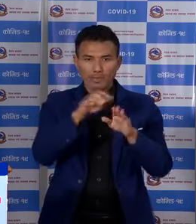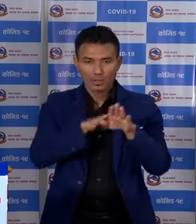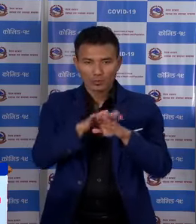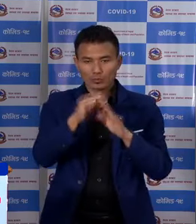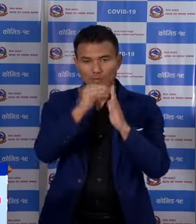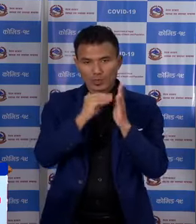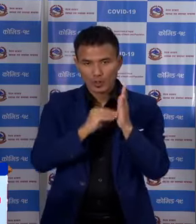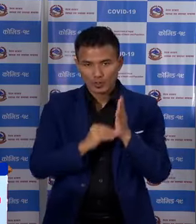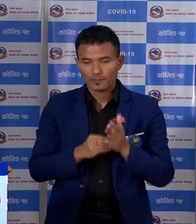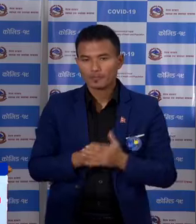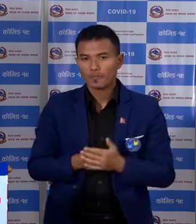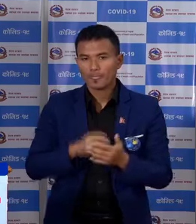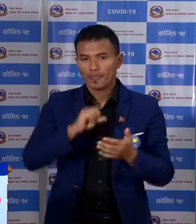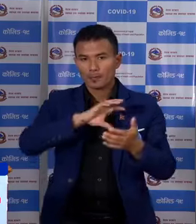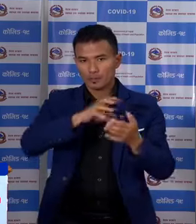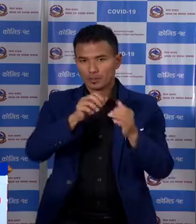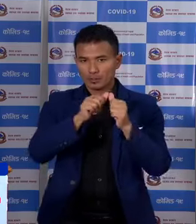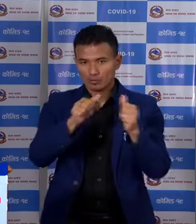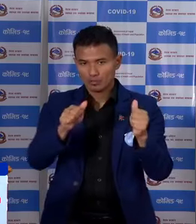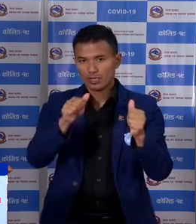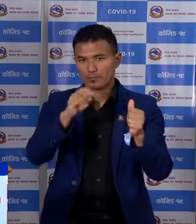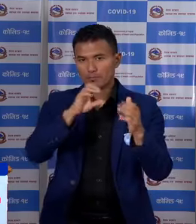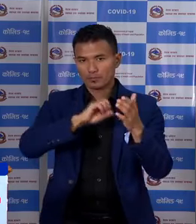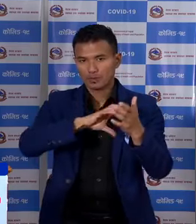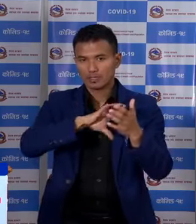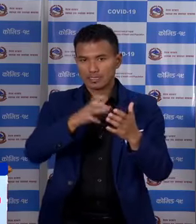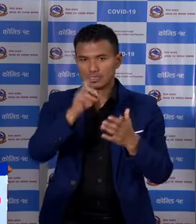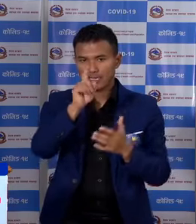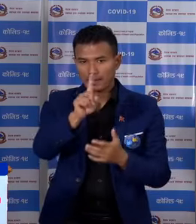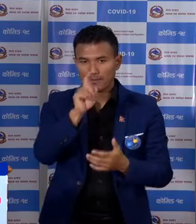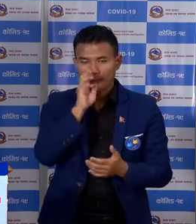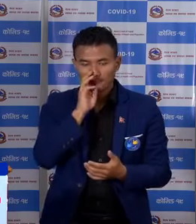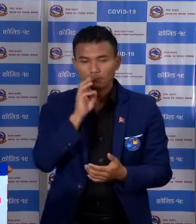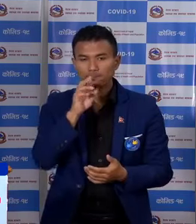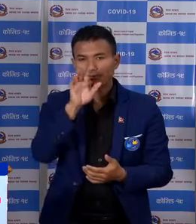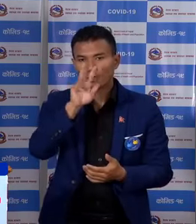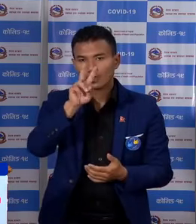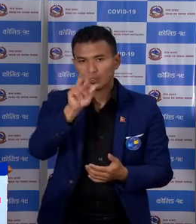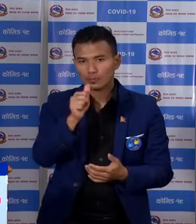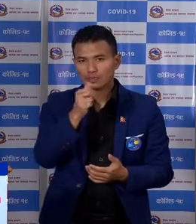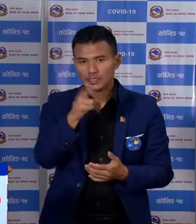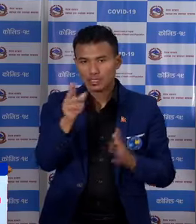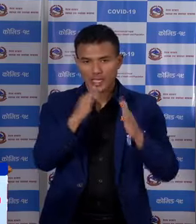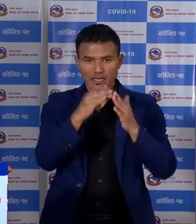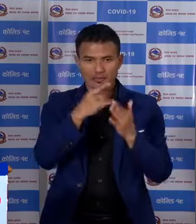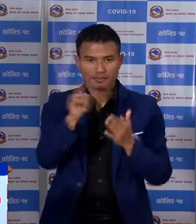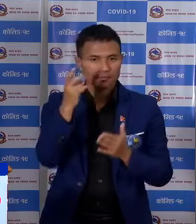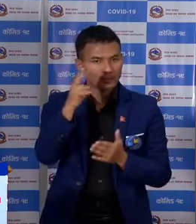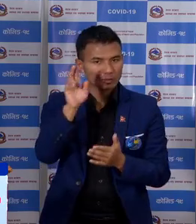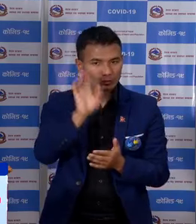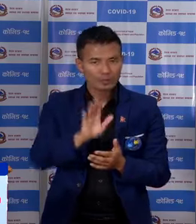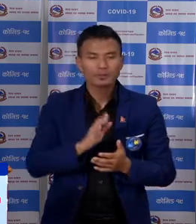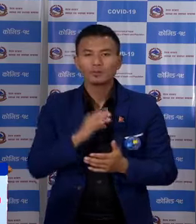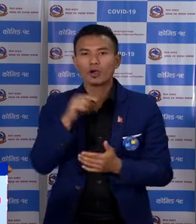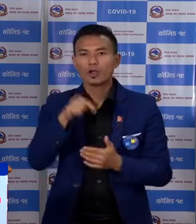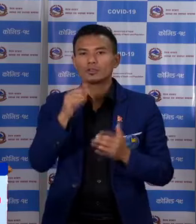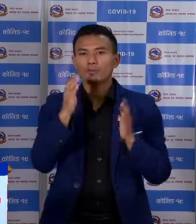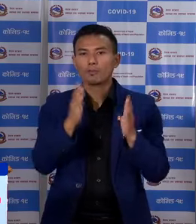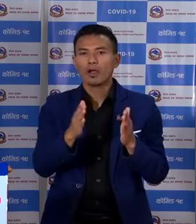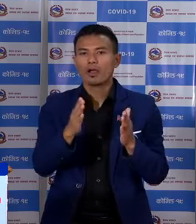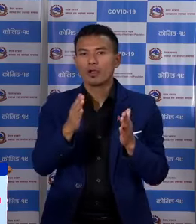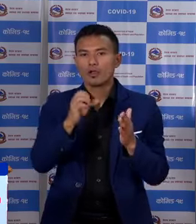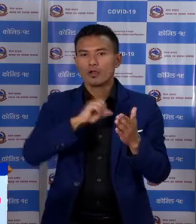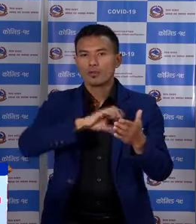विवरन दिना चाहन्चू प्रदेशिक विवरन अनुशार प्रदेश नम्र एक मां 26 जाना डिस्चाज भयर गई सक्ठी जाना आल सम्मा